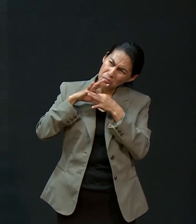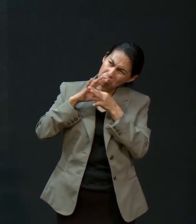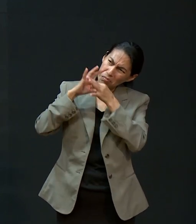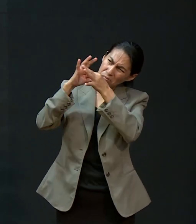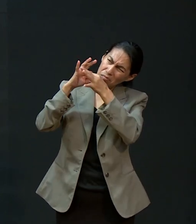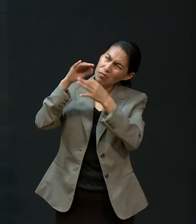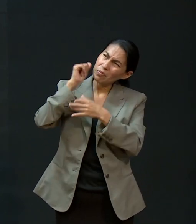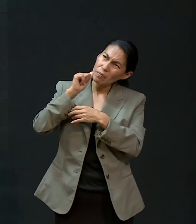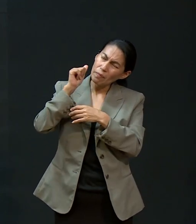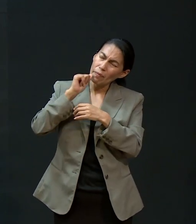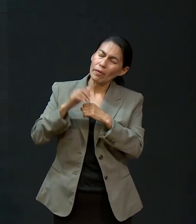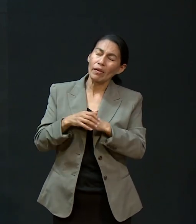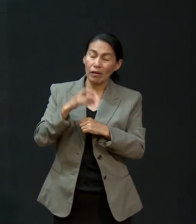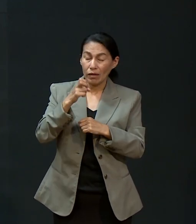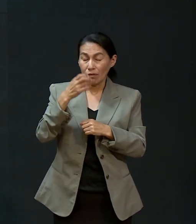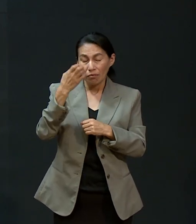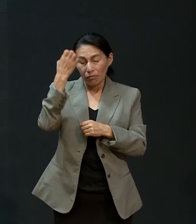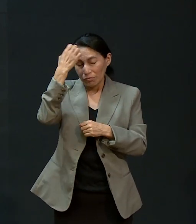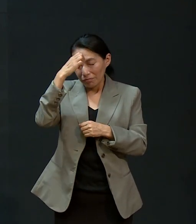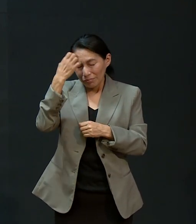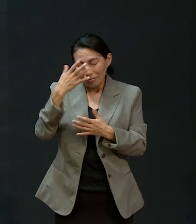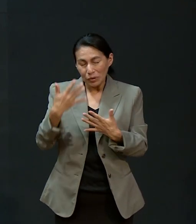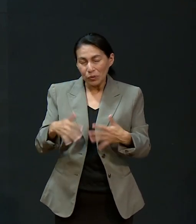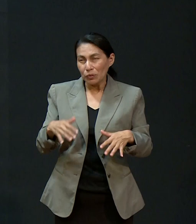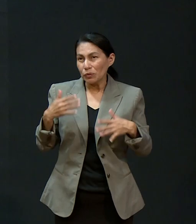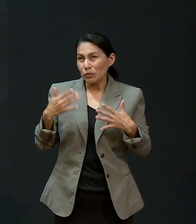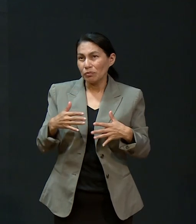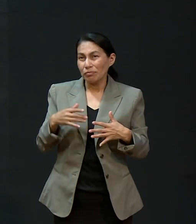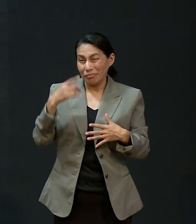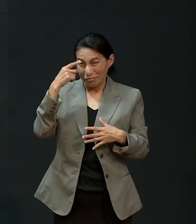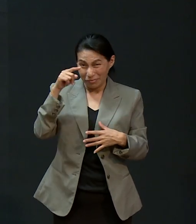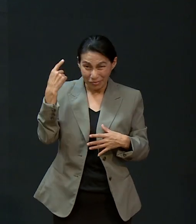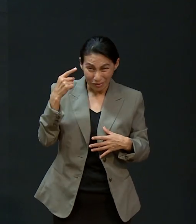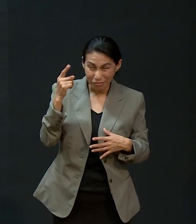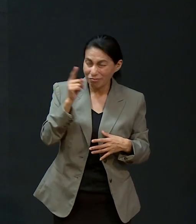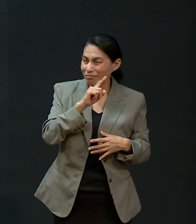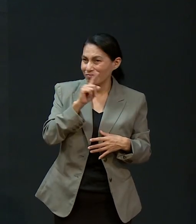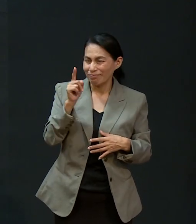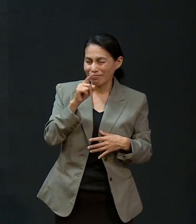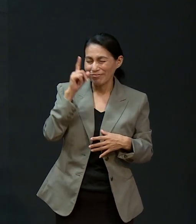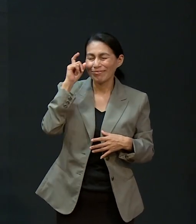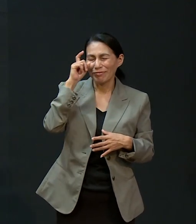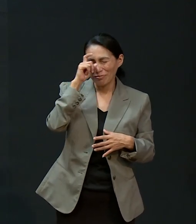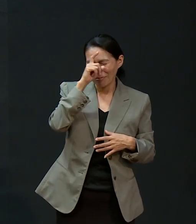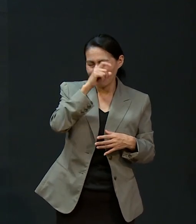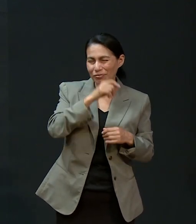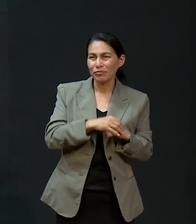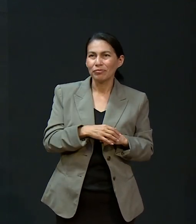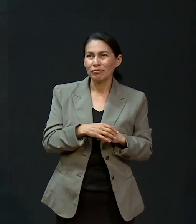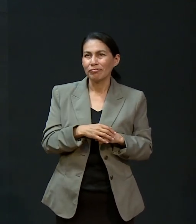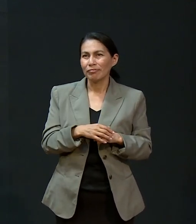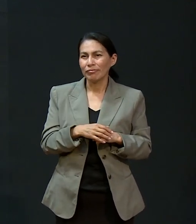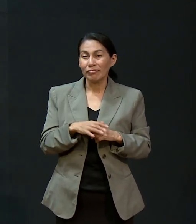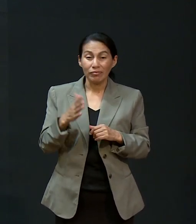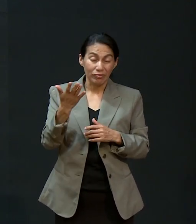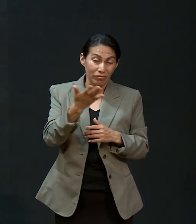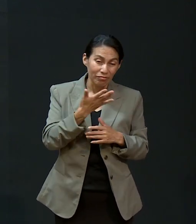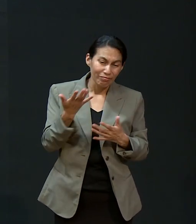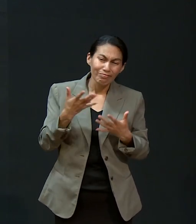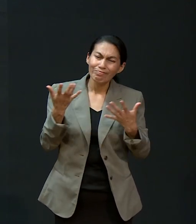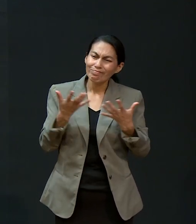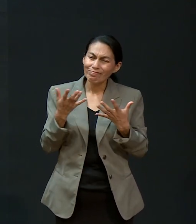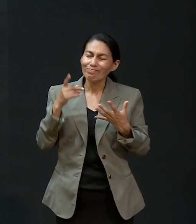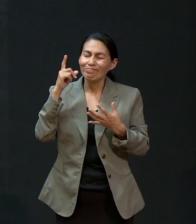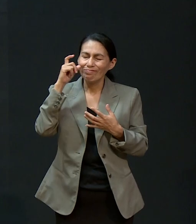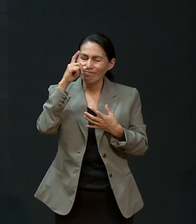Entonces, pues fue una experiencia, no puedo decir que sea fácil, porque pues hay